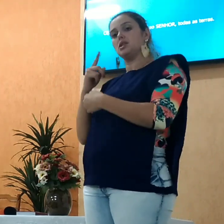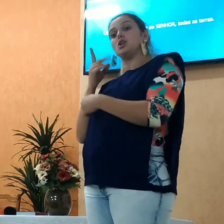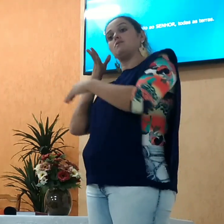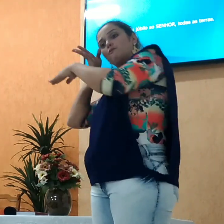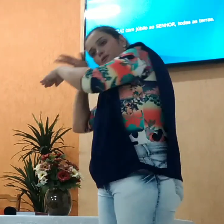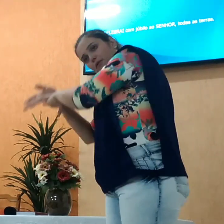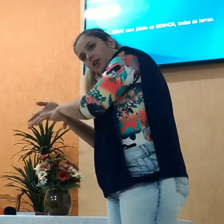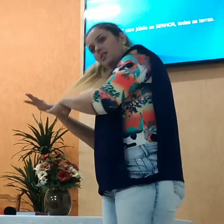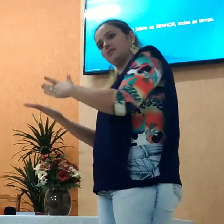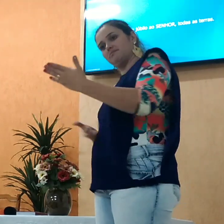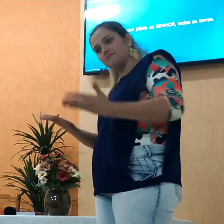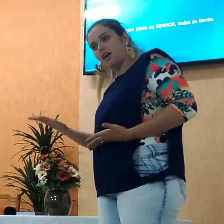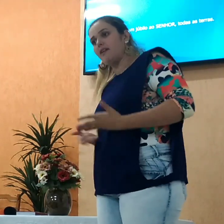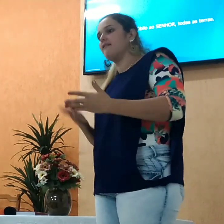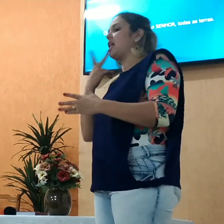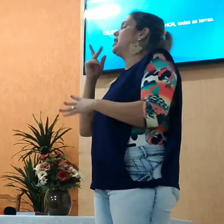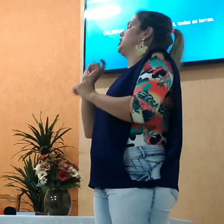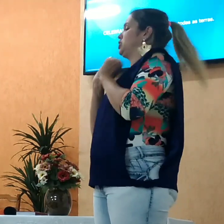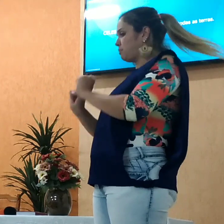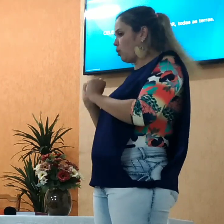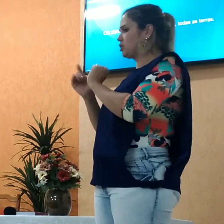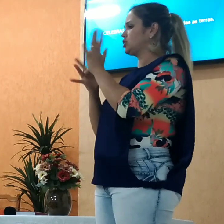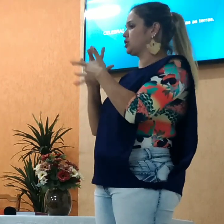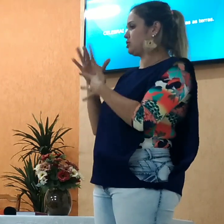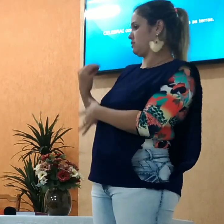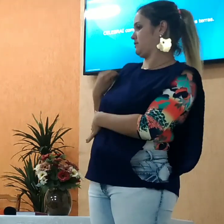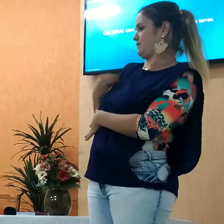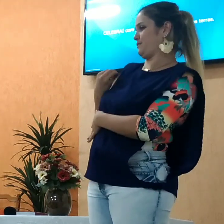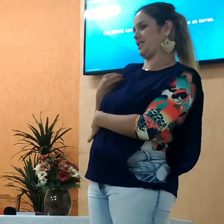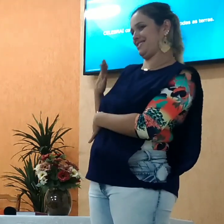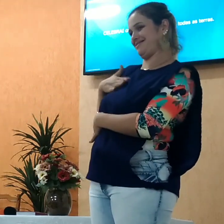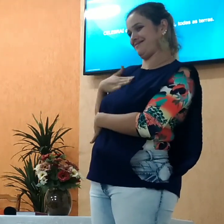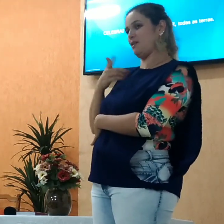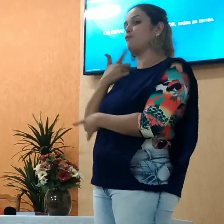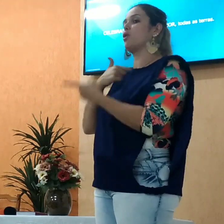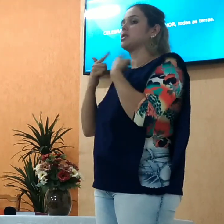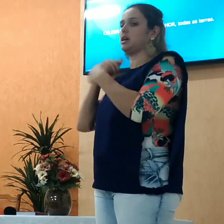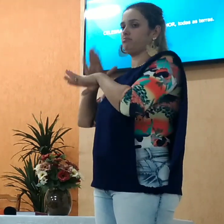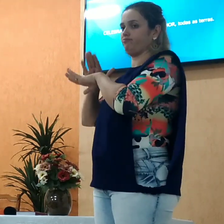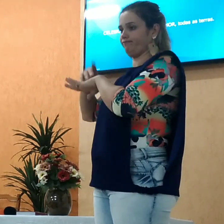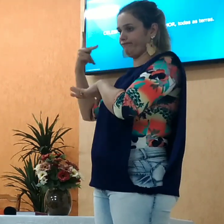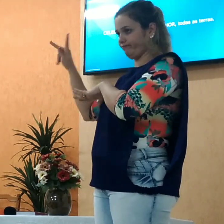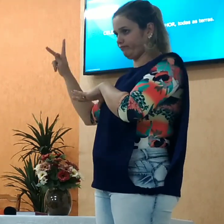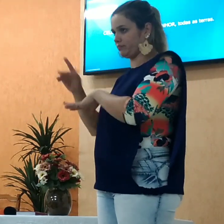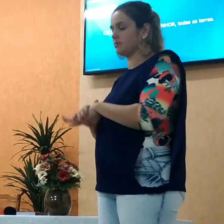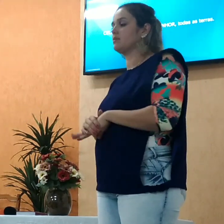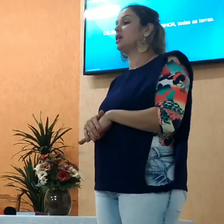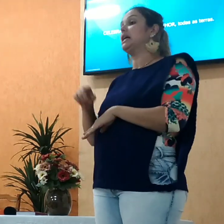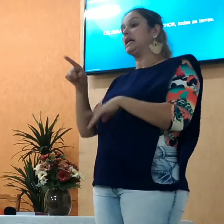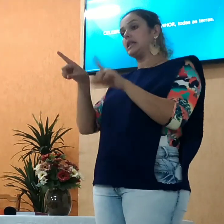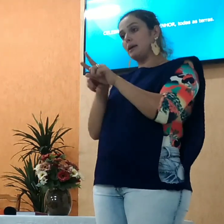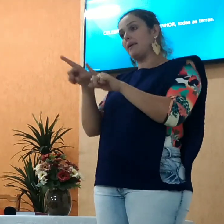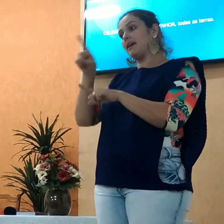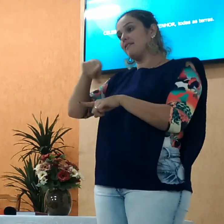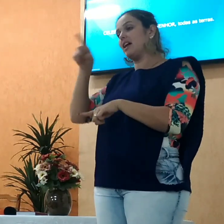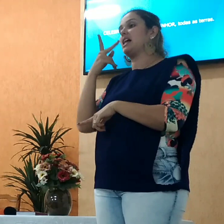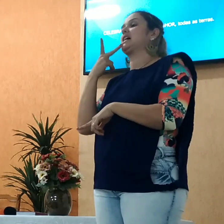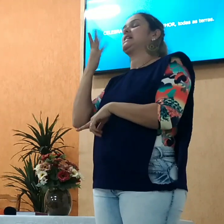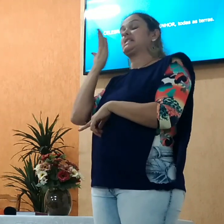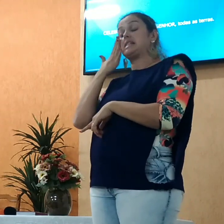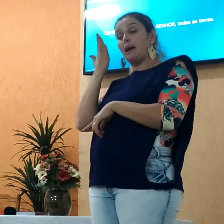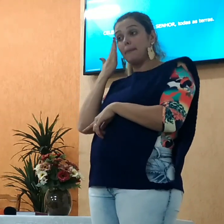em servir a ele com o nosso canto, e dizendo: sabei que o Senhor é Deus, foi